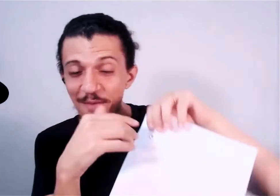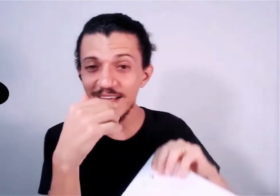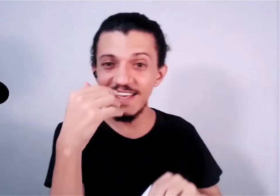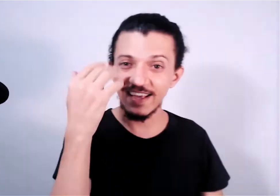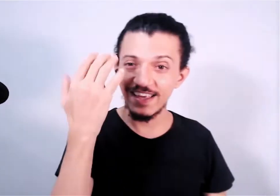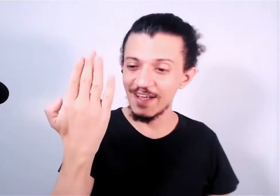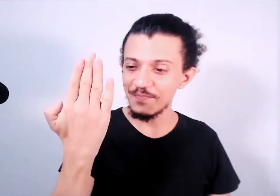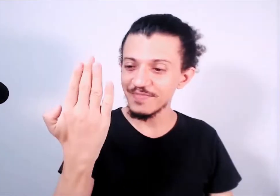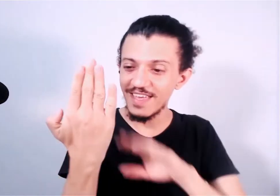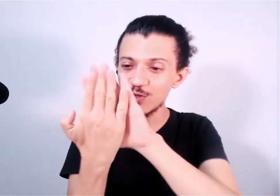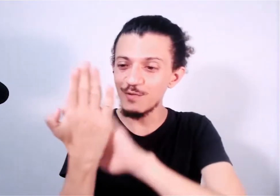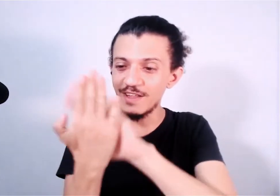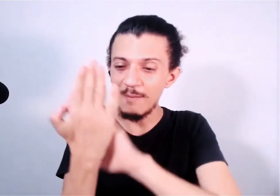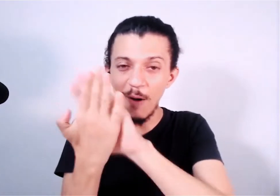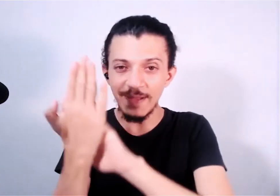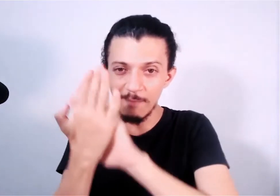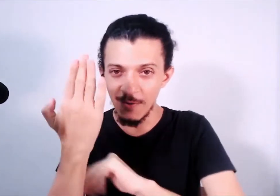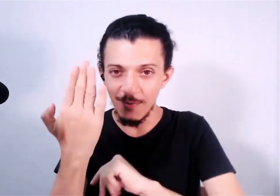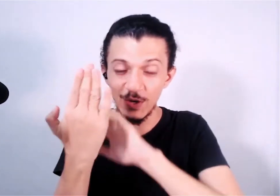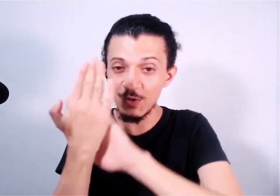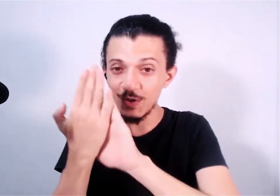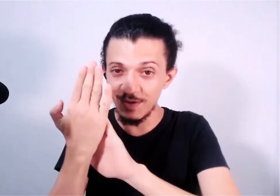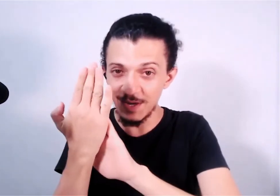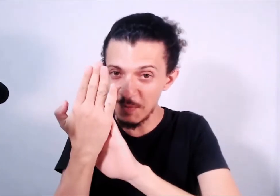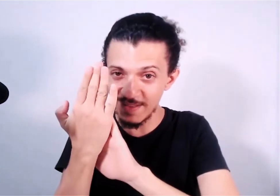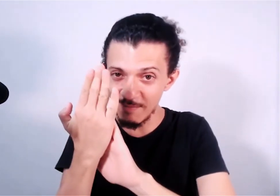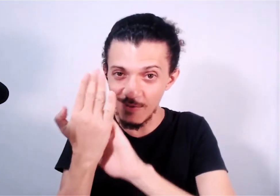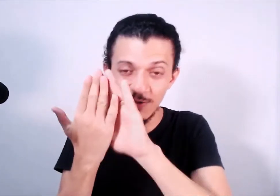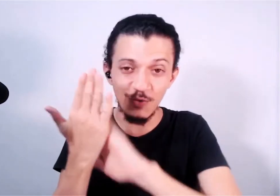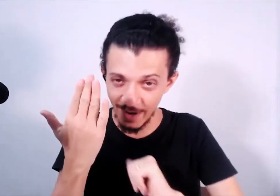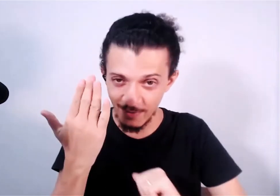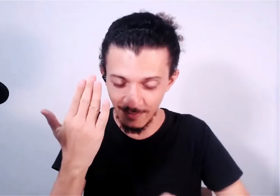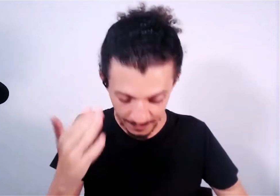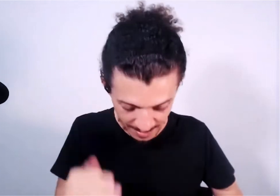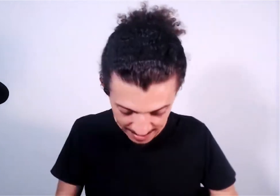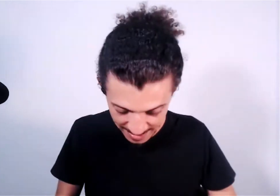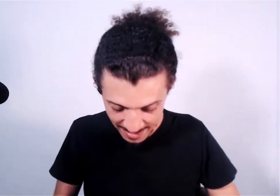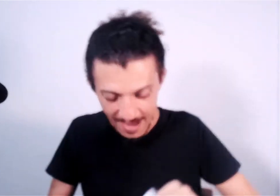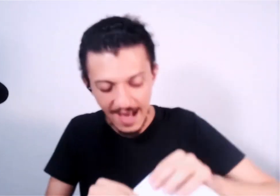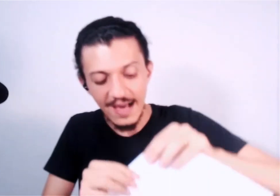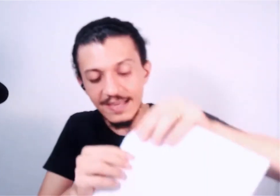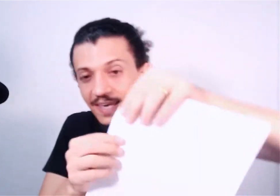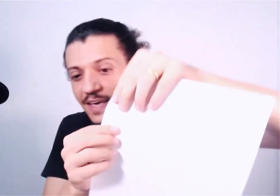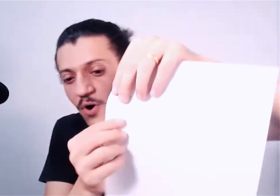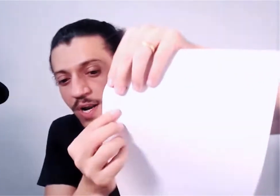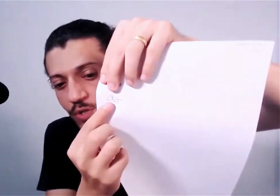Lembra que aqui eu estou vendo a palma da mão, e que quando eu vejo a palma da mão é tudo branco? Aqui, olha só o que